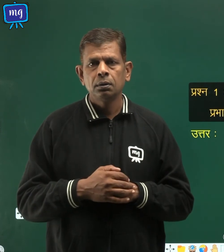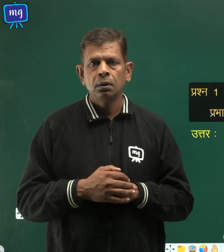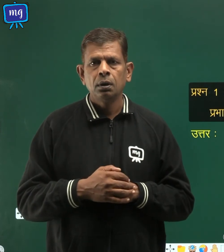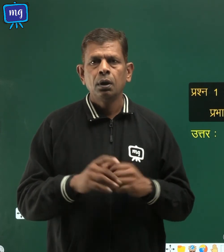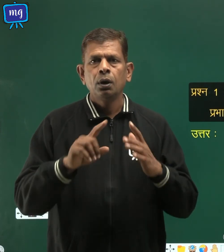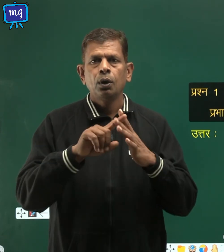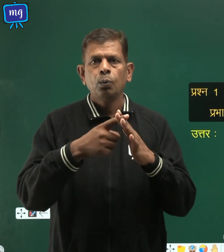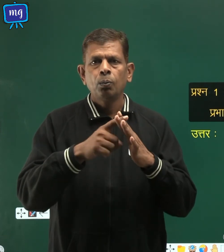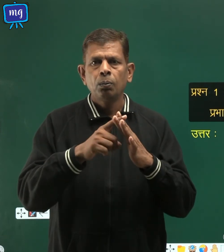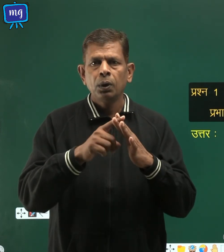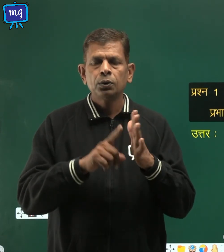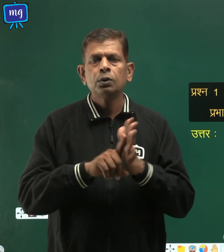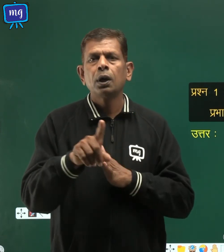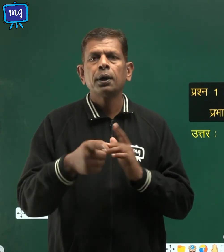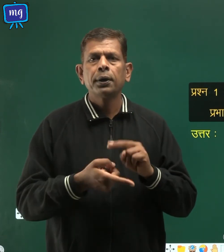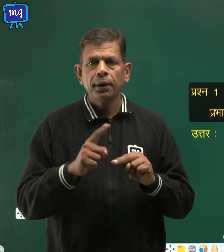विद्युत धारा के